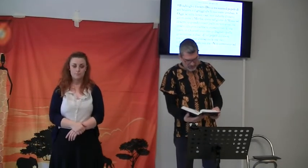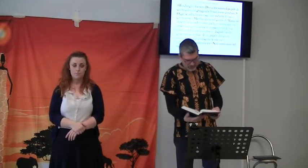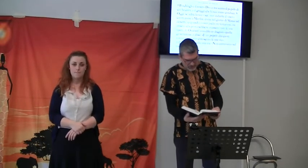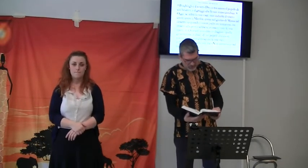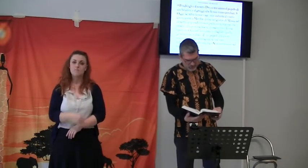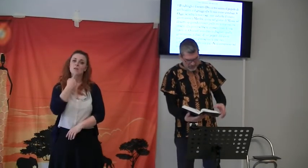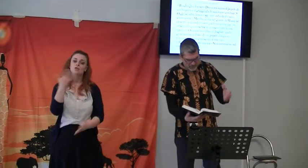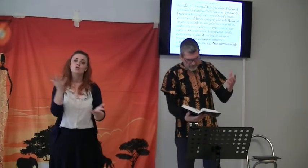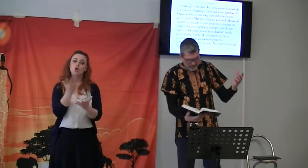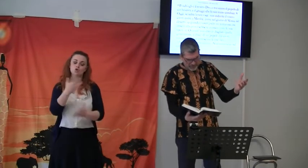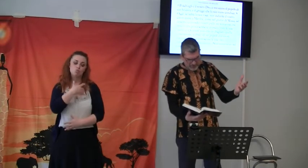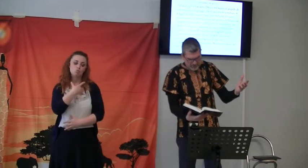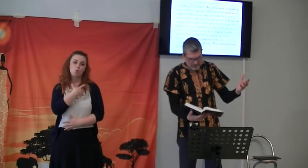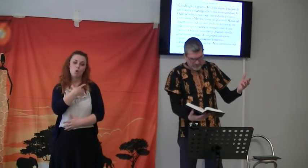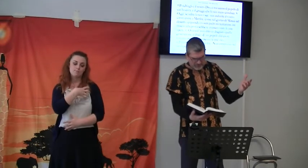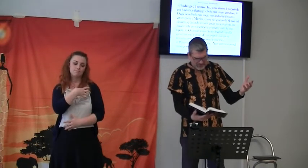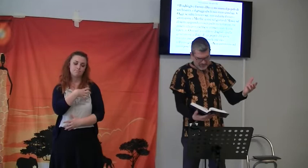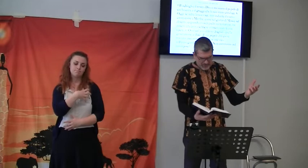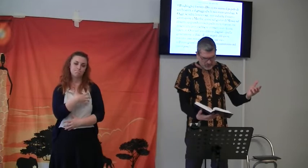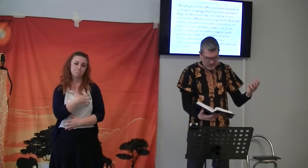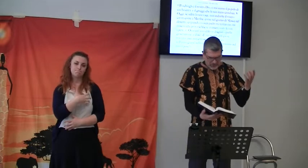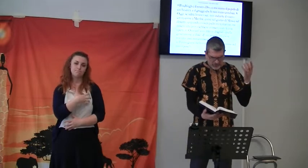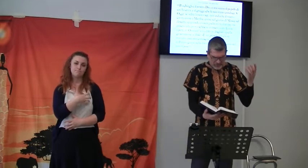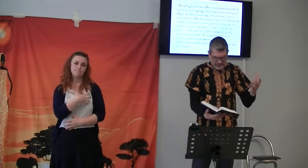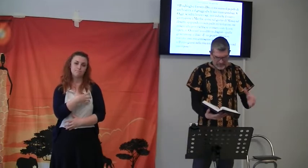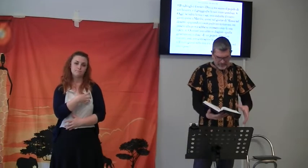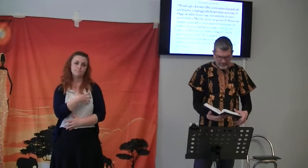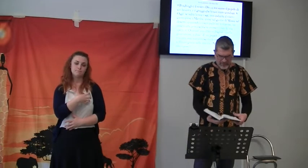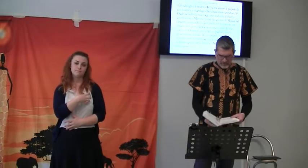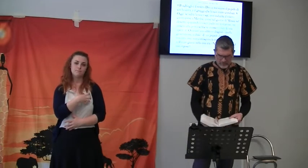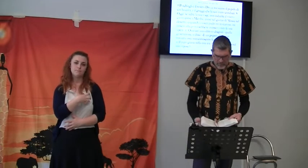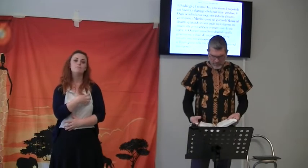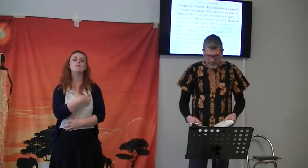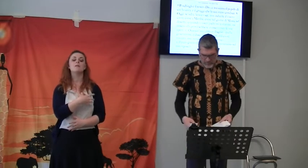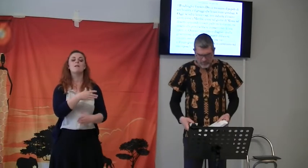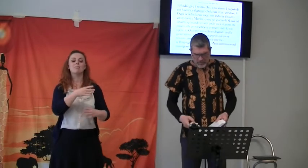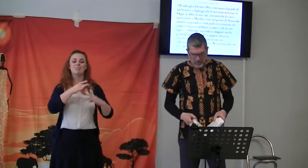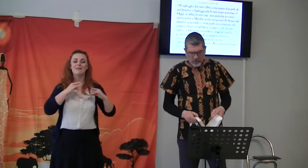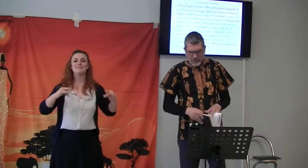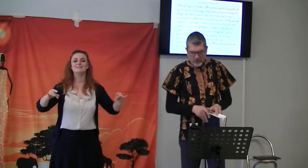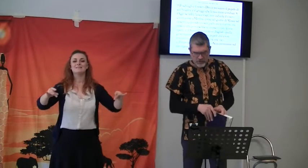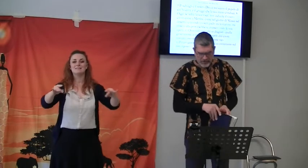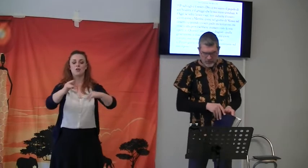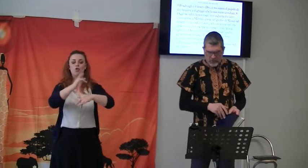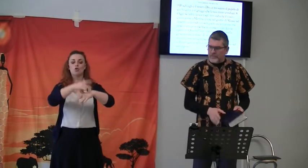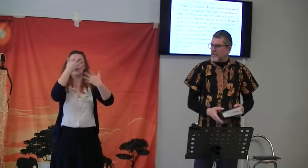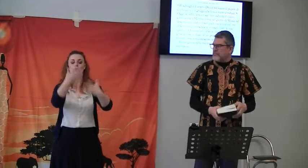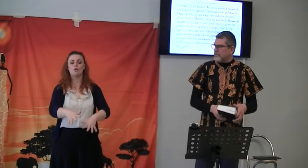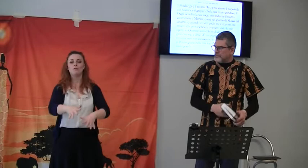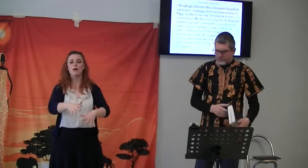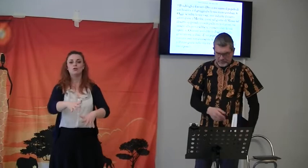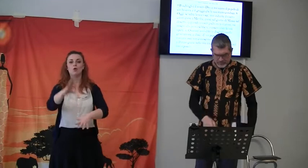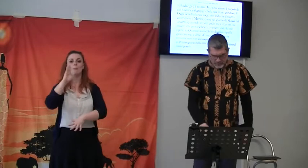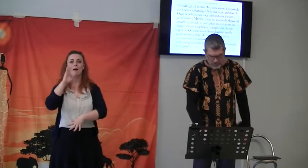Dice: non inturite vostro cuore come a Meribà nel giorno di Massa nel deserto, quando i vostri padri vi tentavano. Allora, cosa è successo in quel